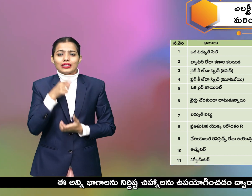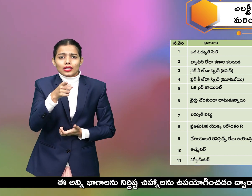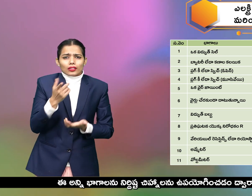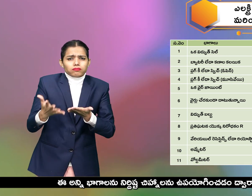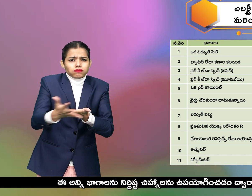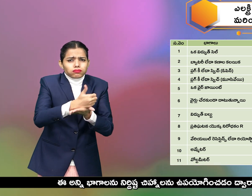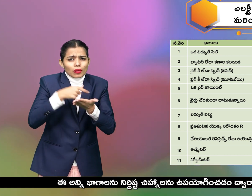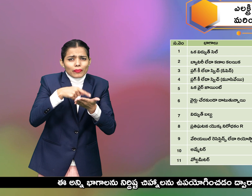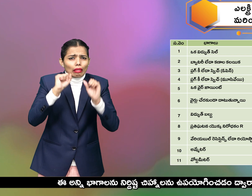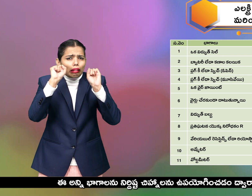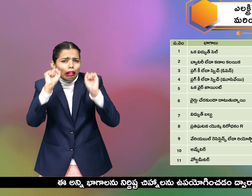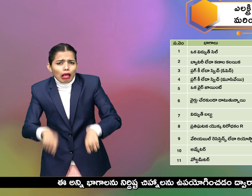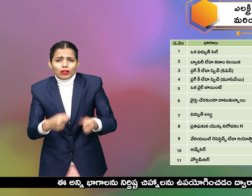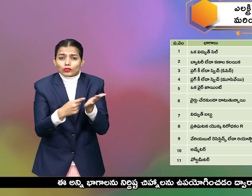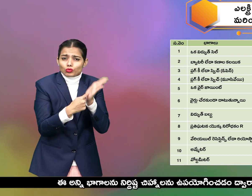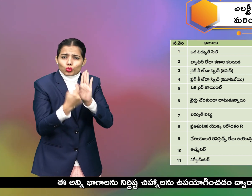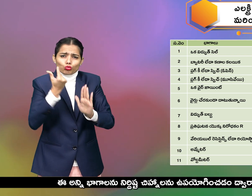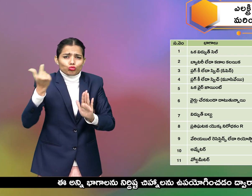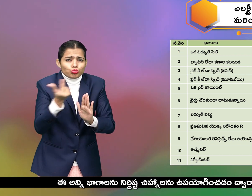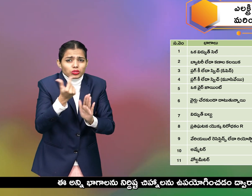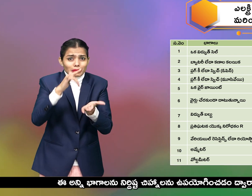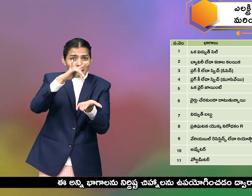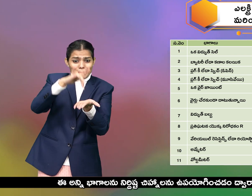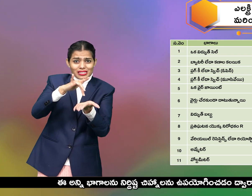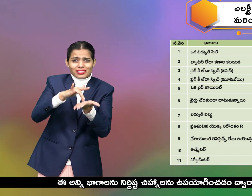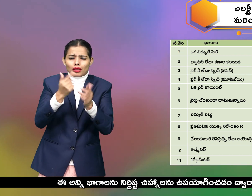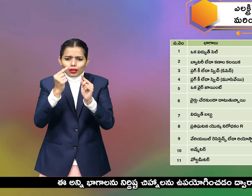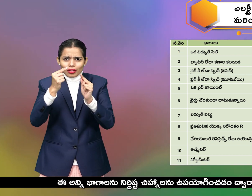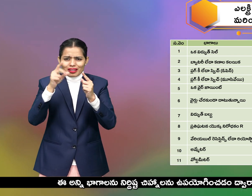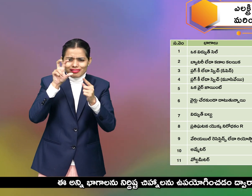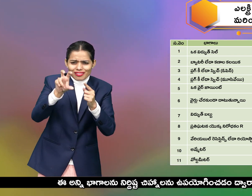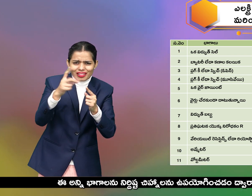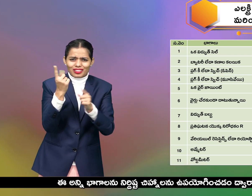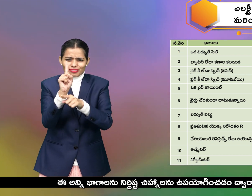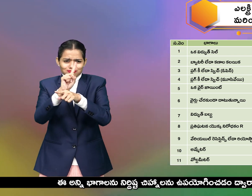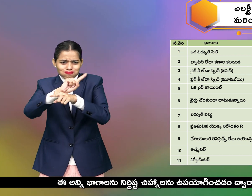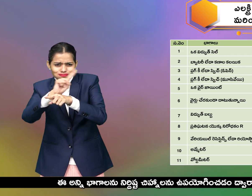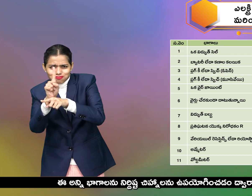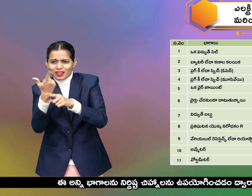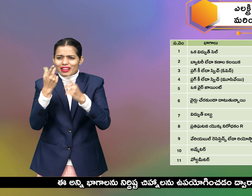ఈ అన్ని భాగాలను నిర్దిష్ట చిహ్నాలను ఉపయోగించడం ద్వారా సూచించవచ్చు.